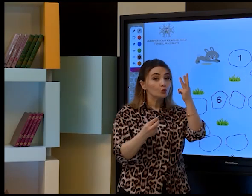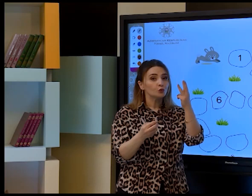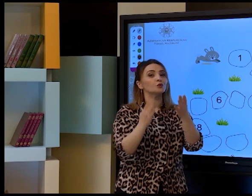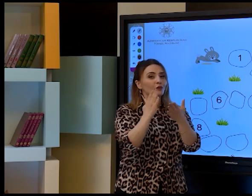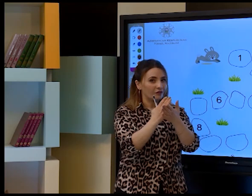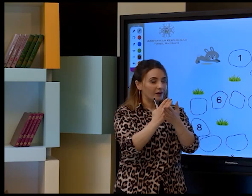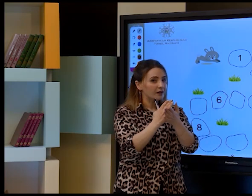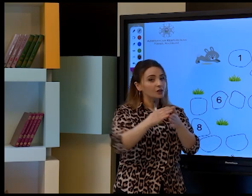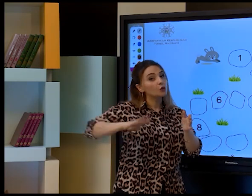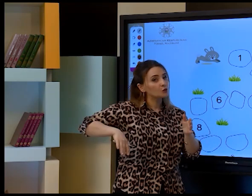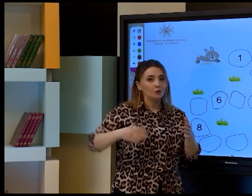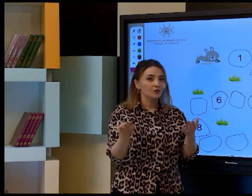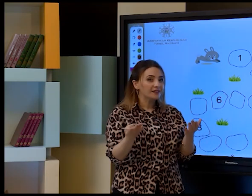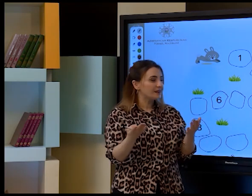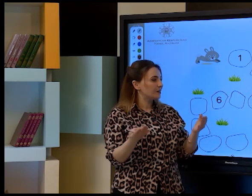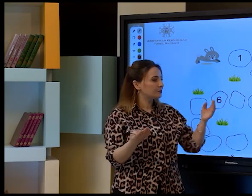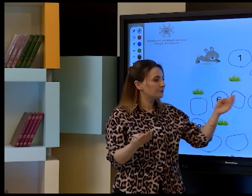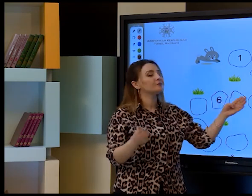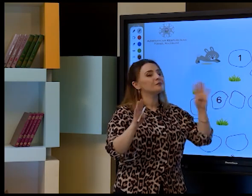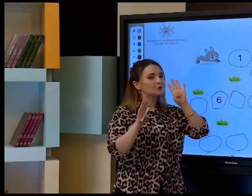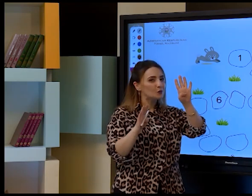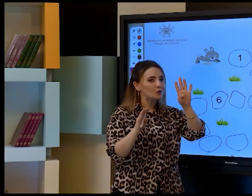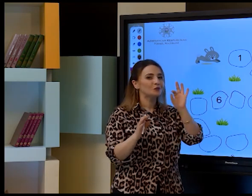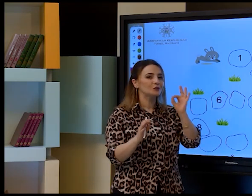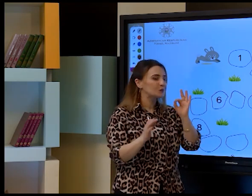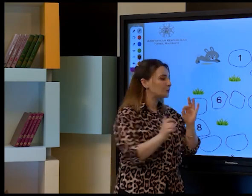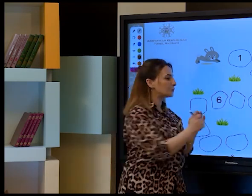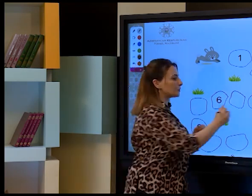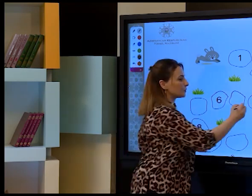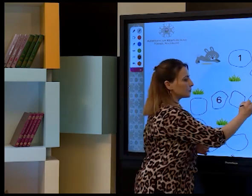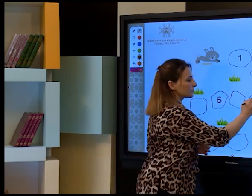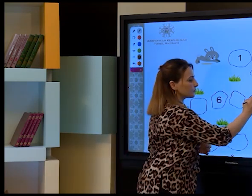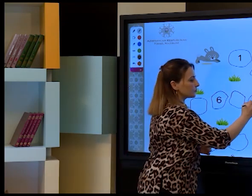3 var, sonra ne? 4 düzdür.